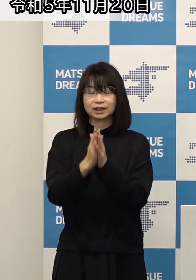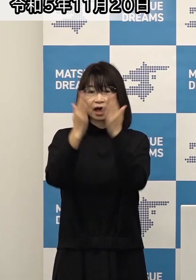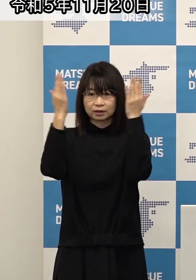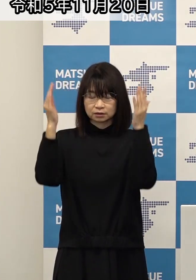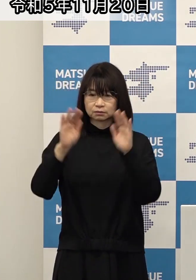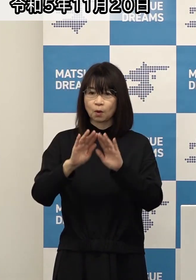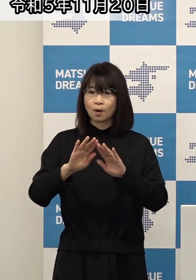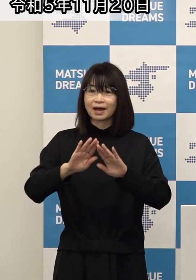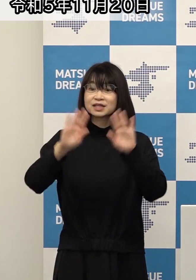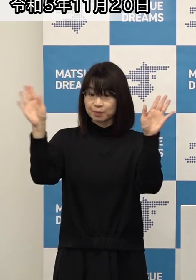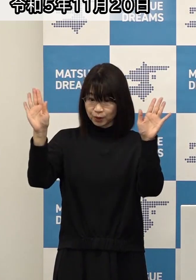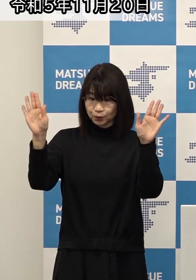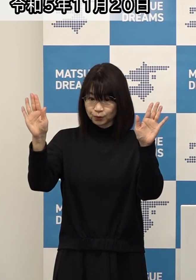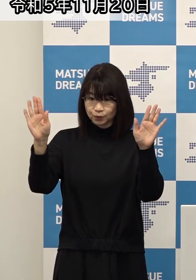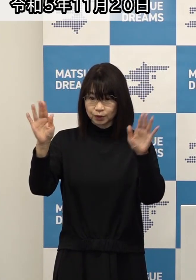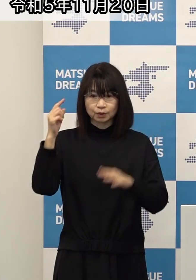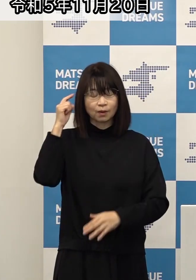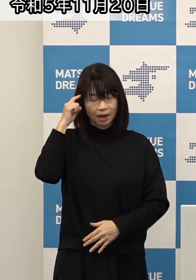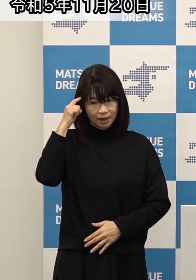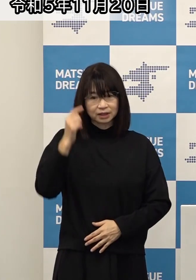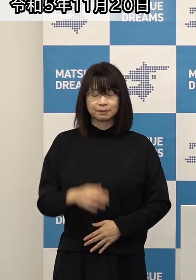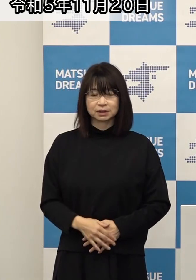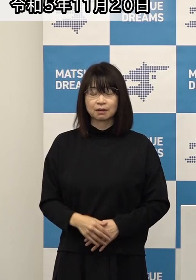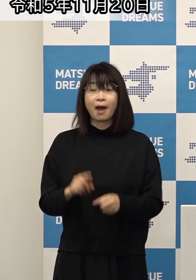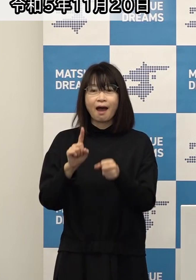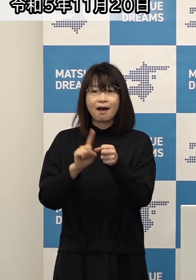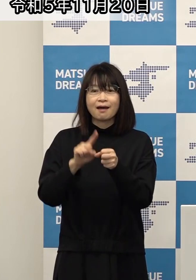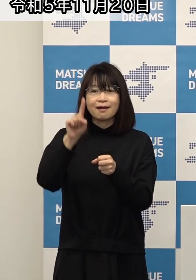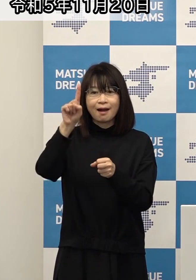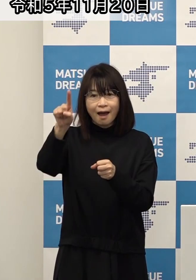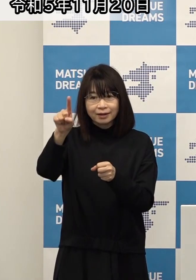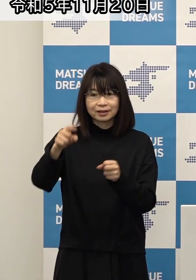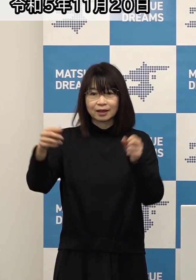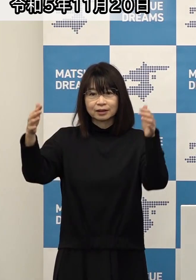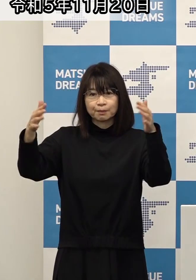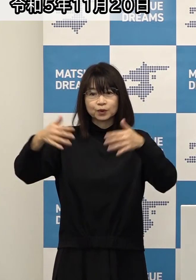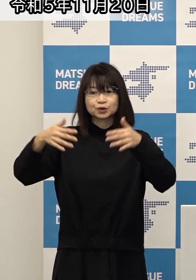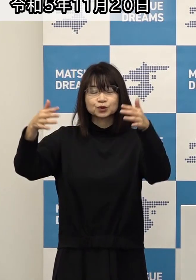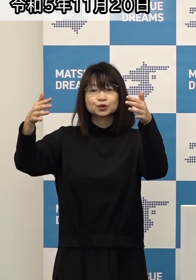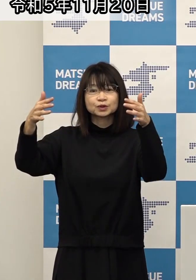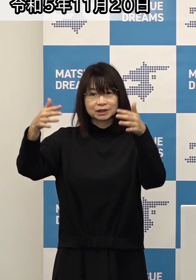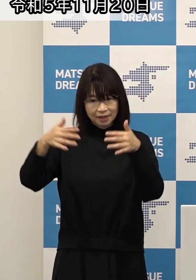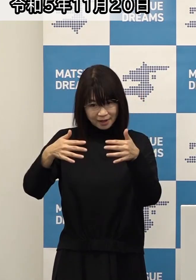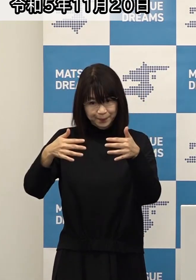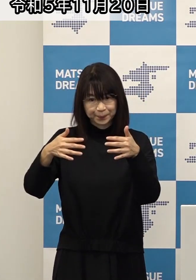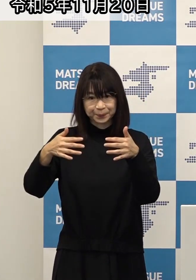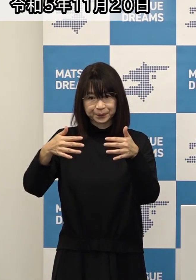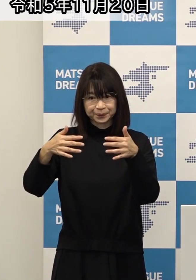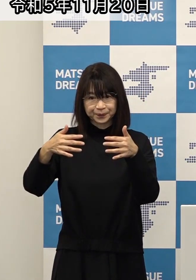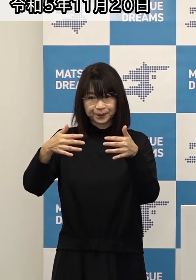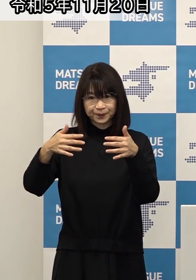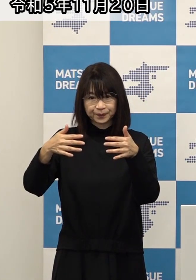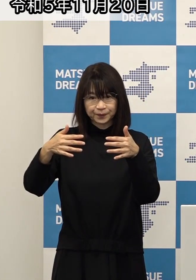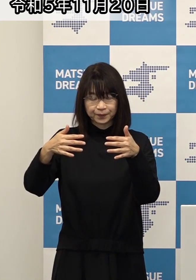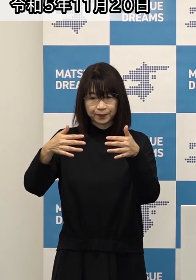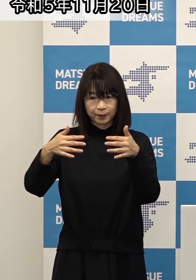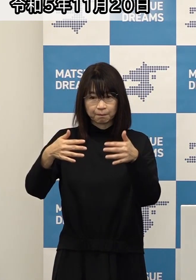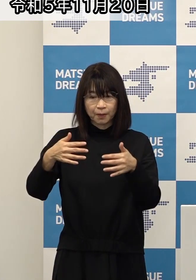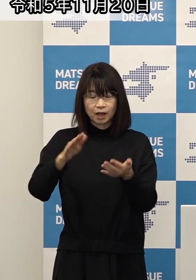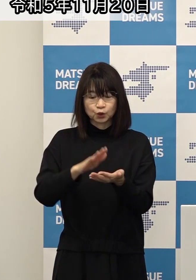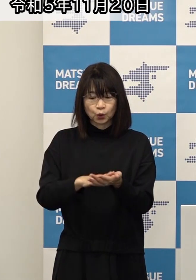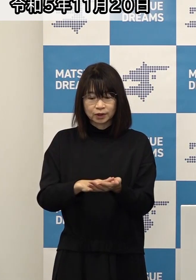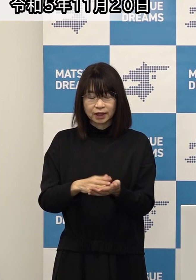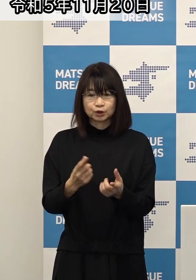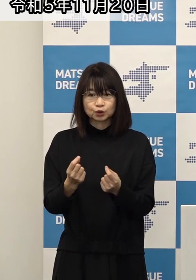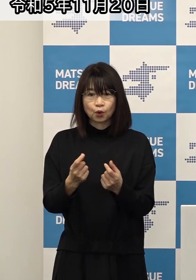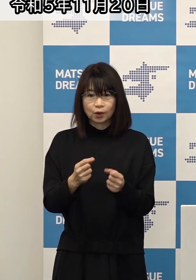して、ですので来年公募期間を得た上で公募を実施し、でここにあります通り8